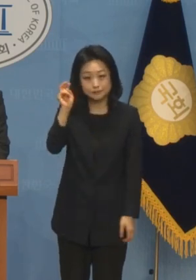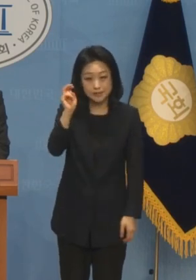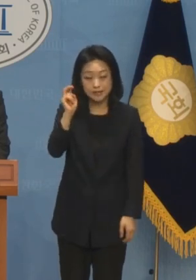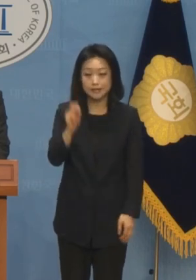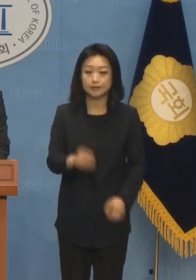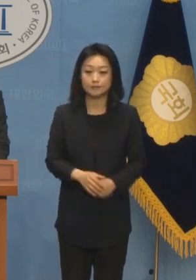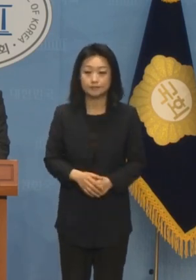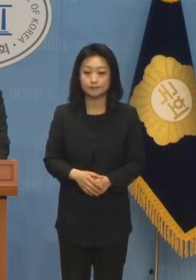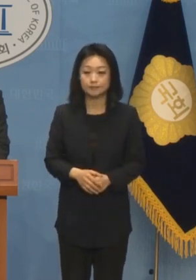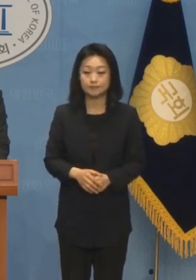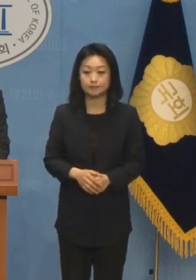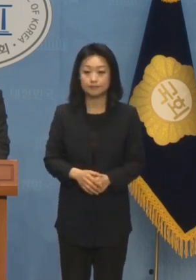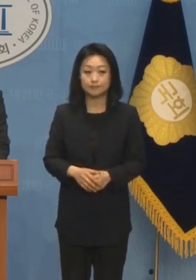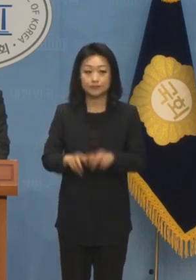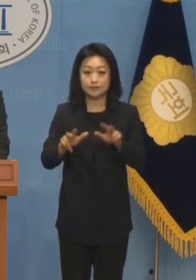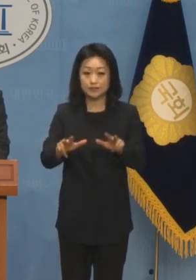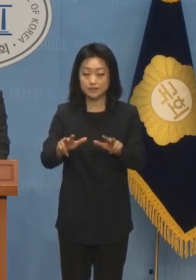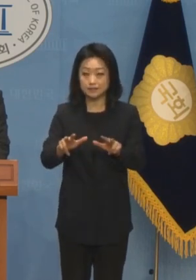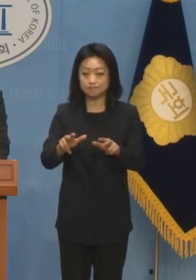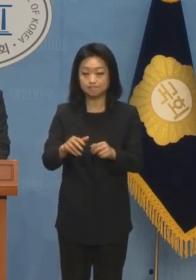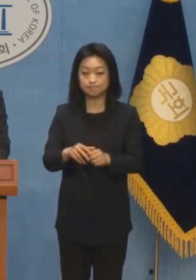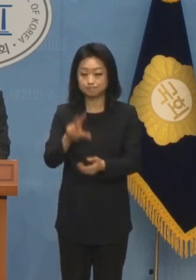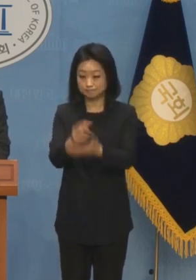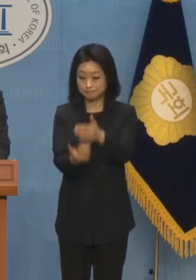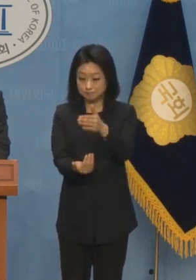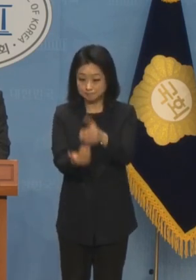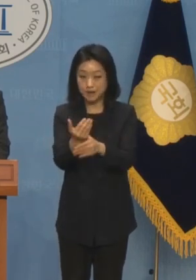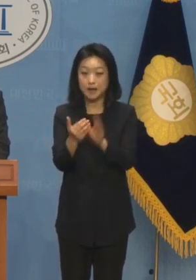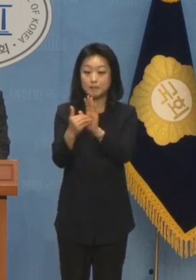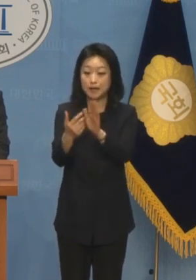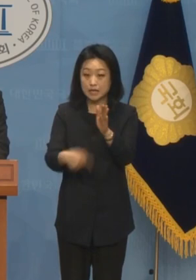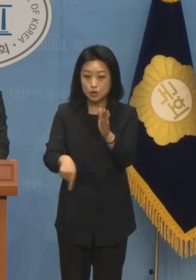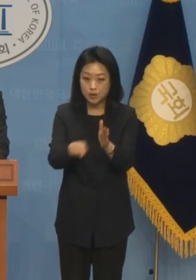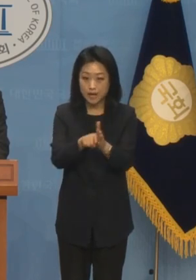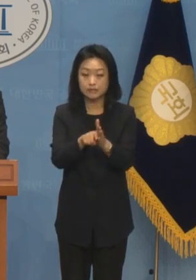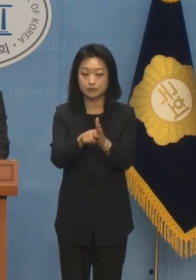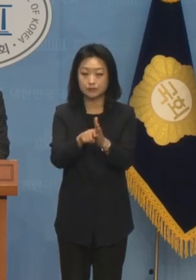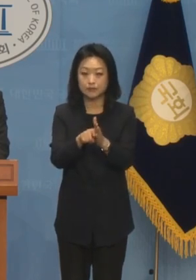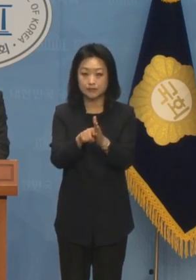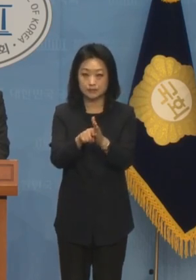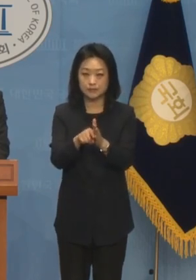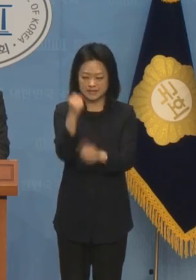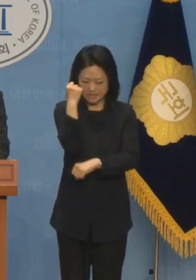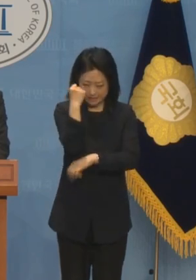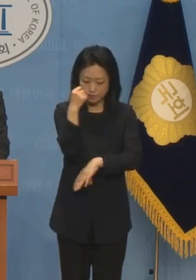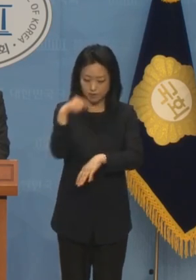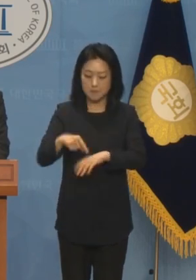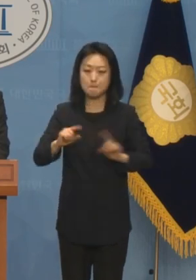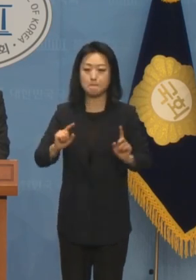그런 의혹이 뿌리내릴 수 없도록 토양 자체를 바꿔야 합니다.